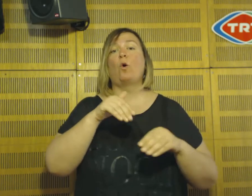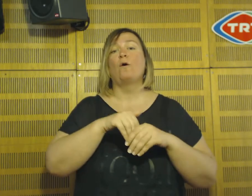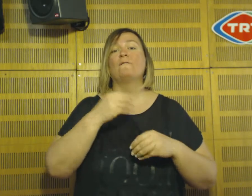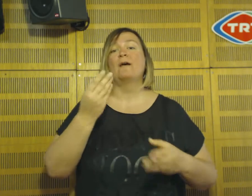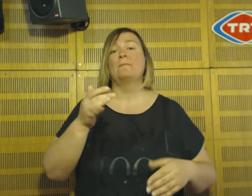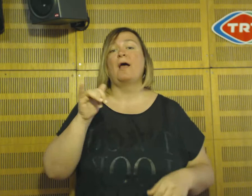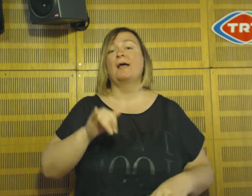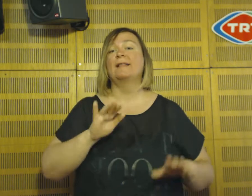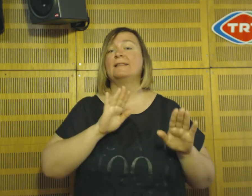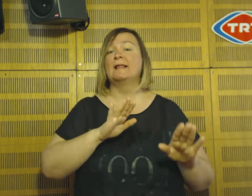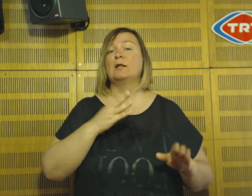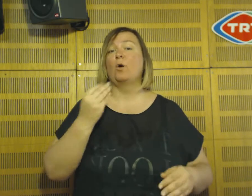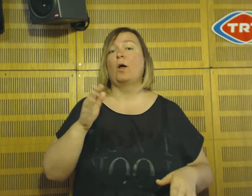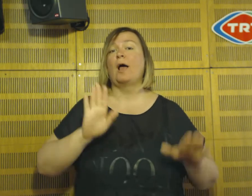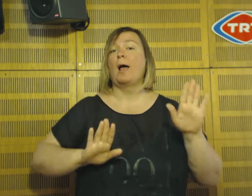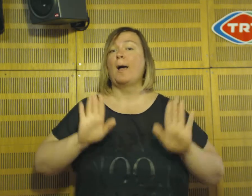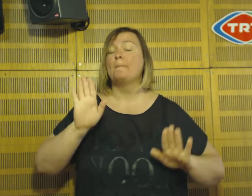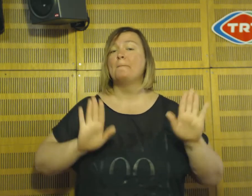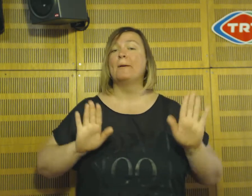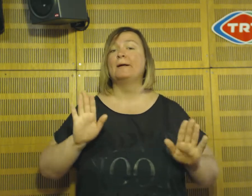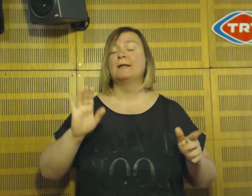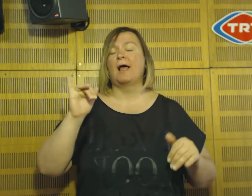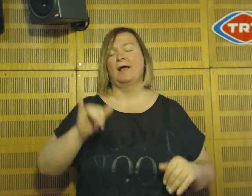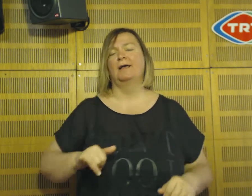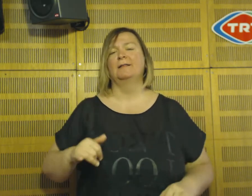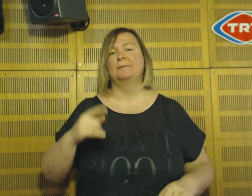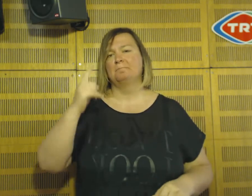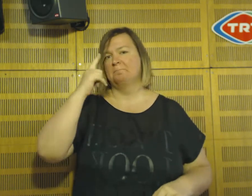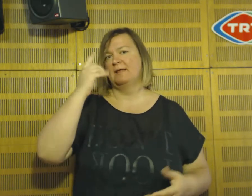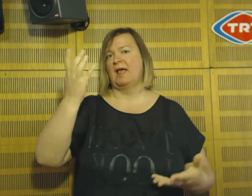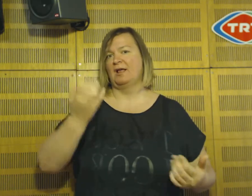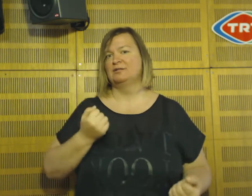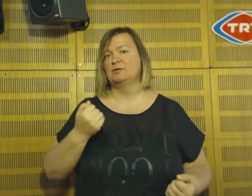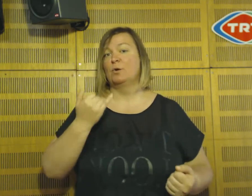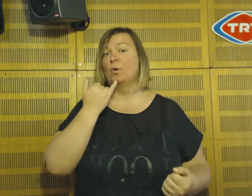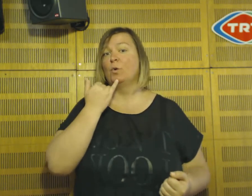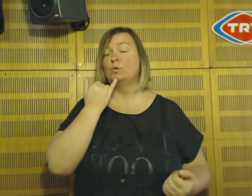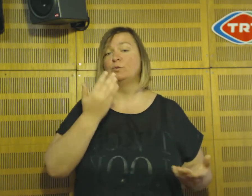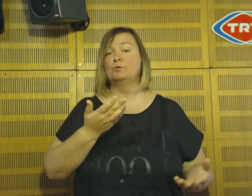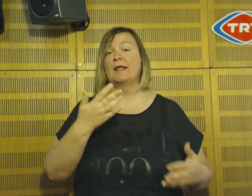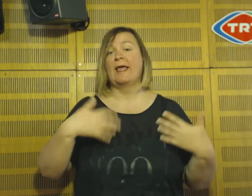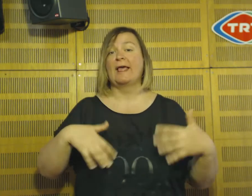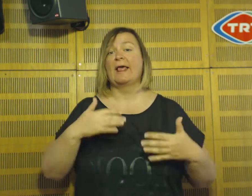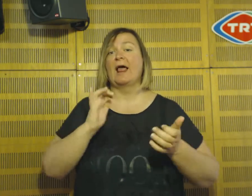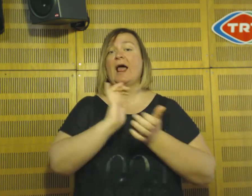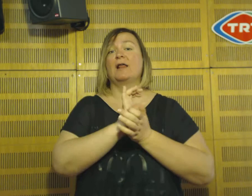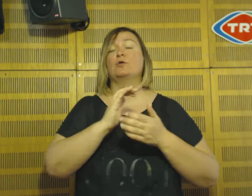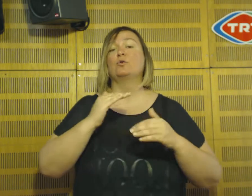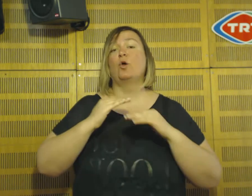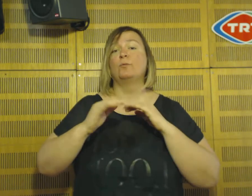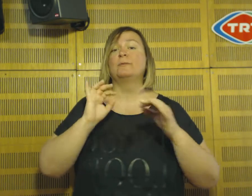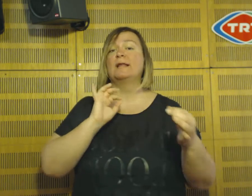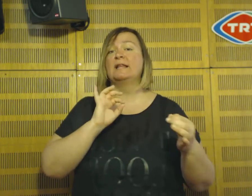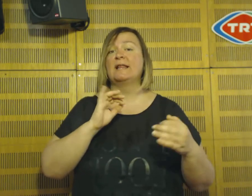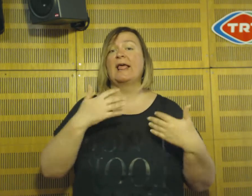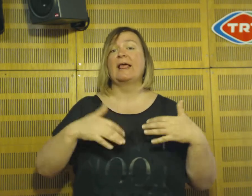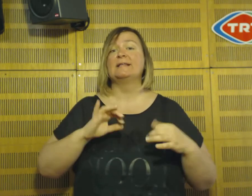hakkına destek ol kampanyası hakkında bilgi alacağız. Konuğumuz engelli aile ve toplum ilişkileri, engelsiz kentler